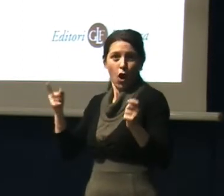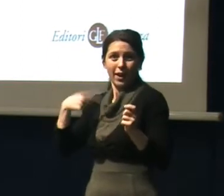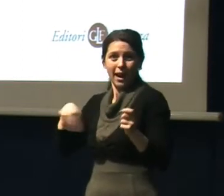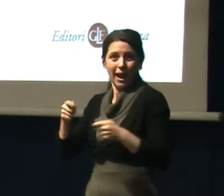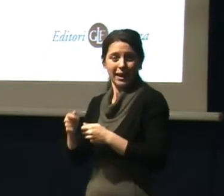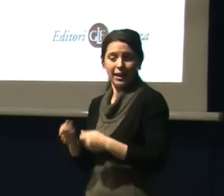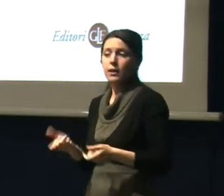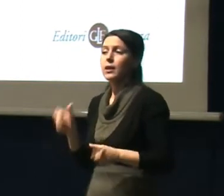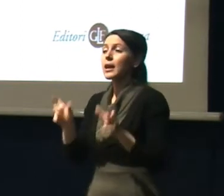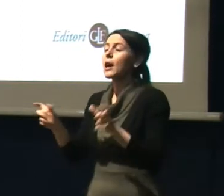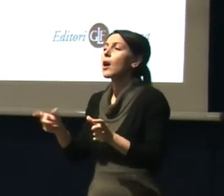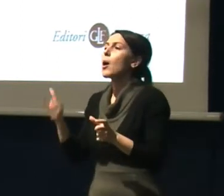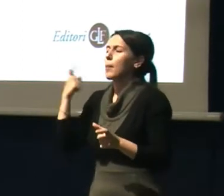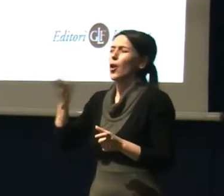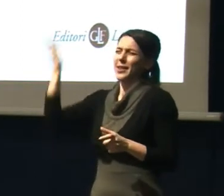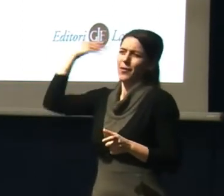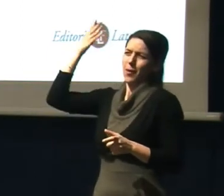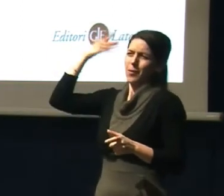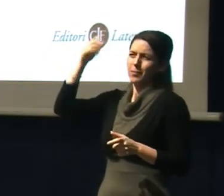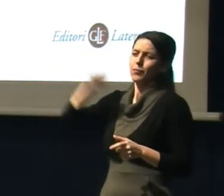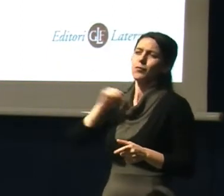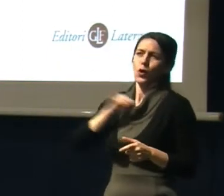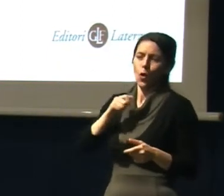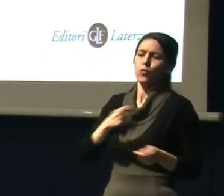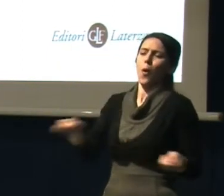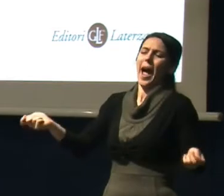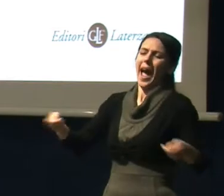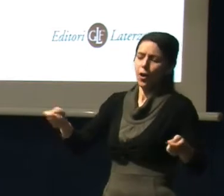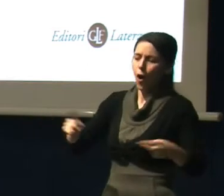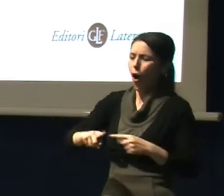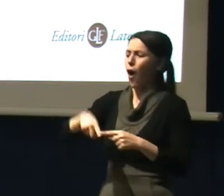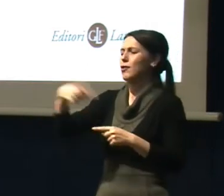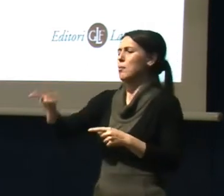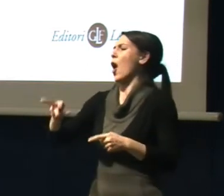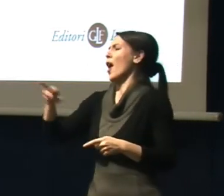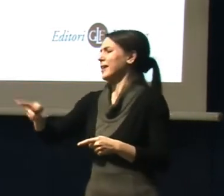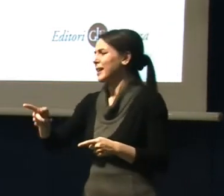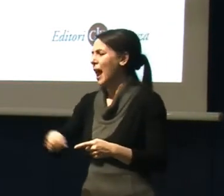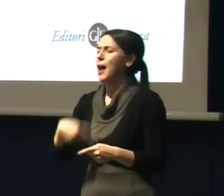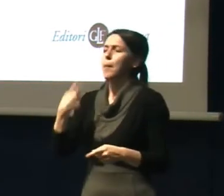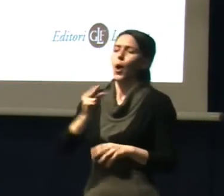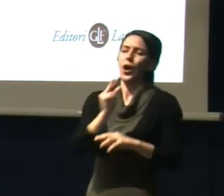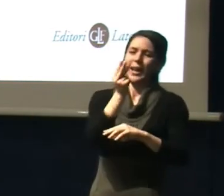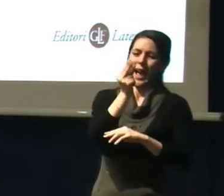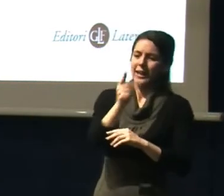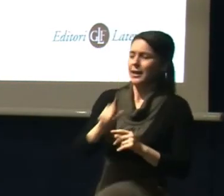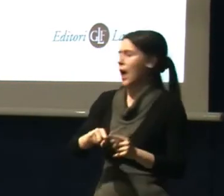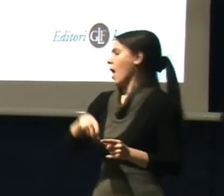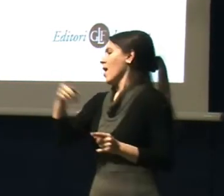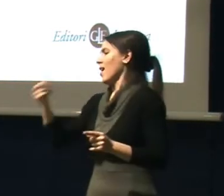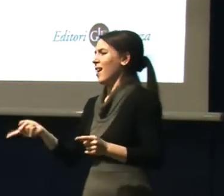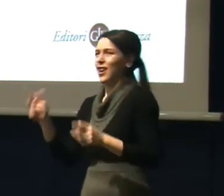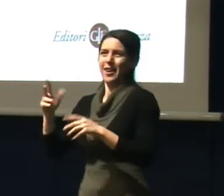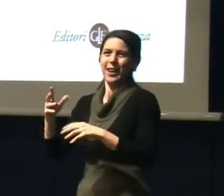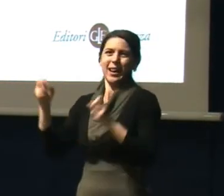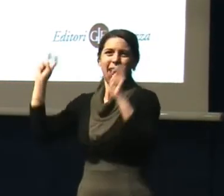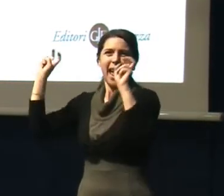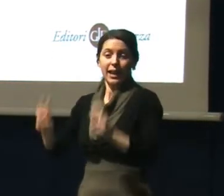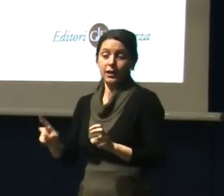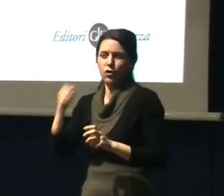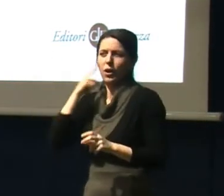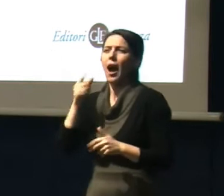delle carrozze a cavallo l'era dei treni da dea dalle candele di cera allera dell'elettricità e quindi quando ci